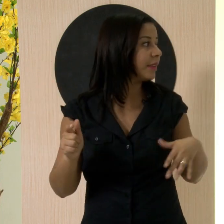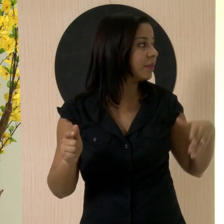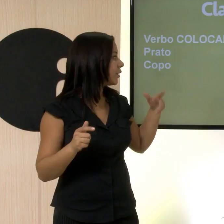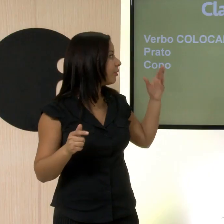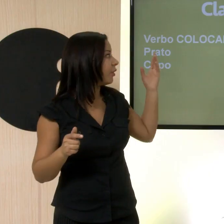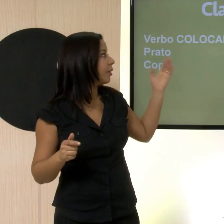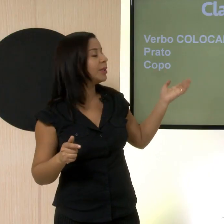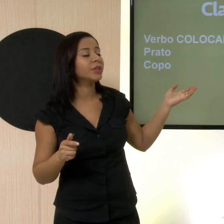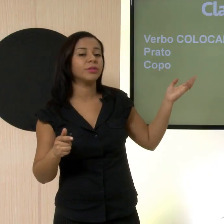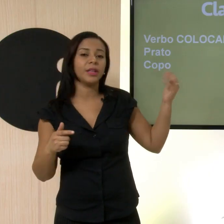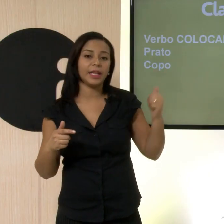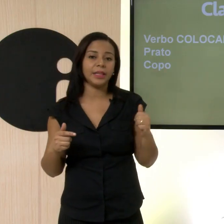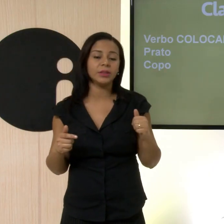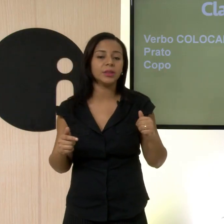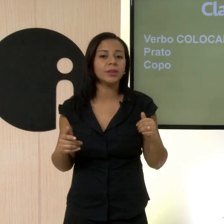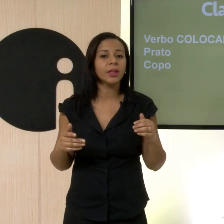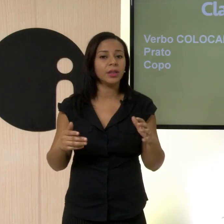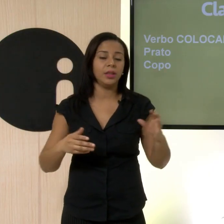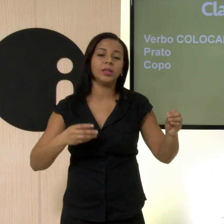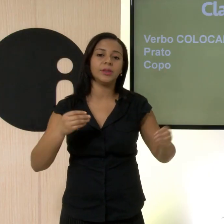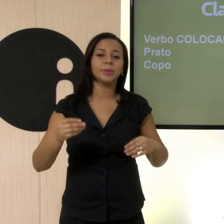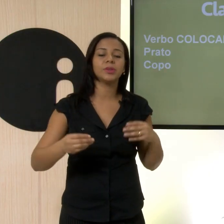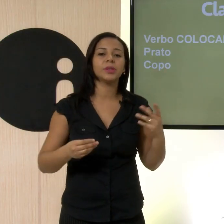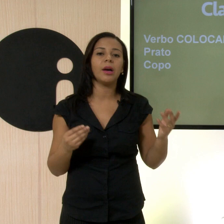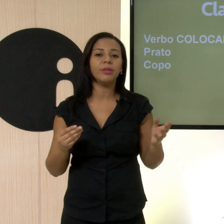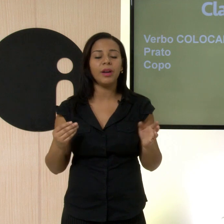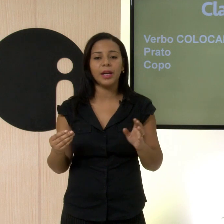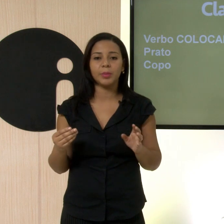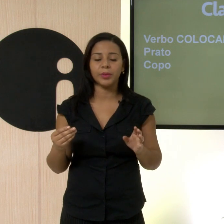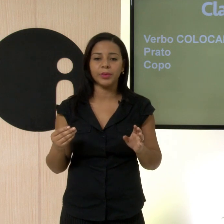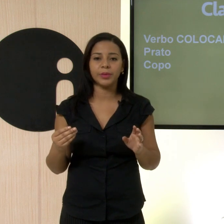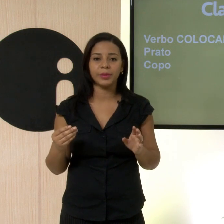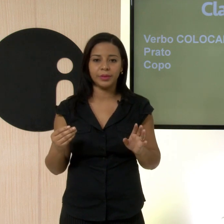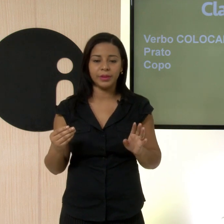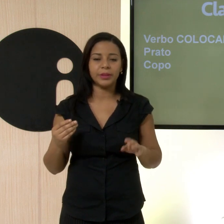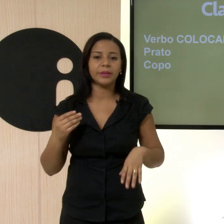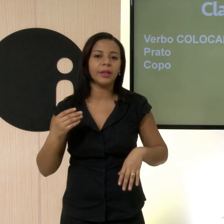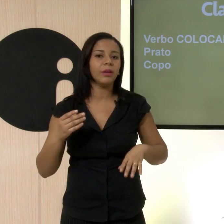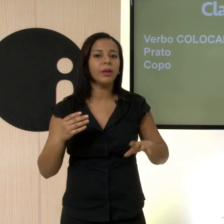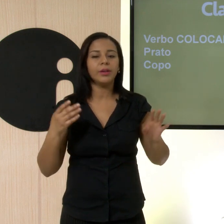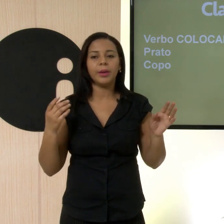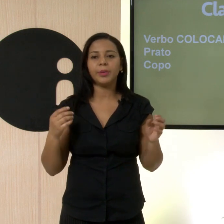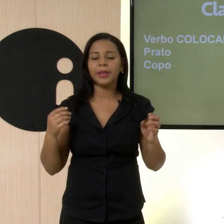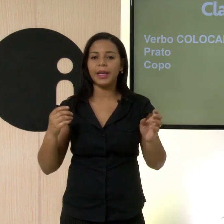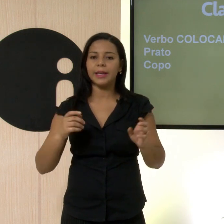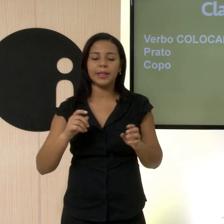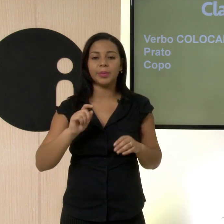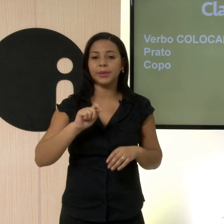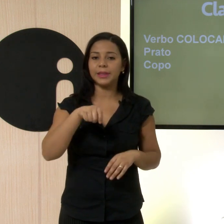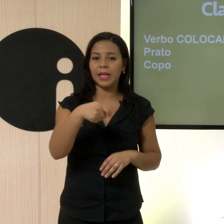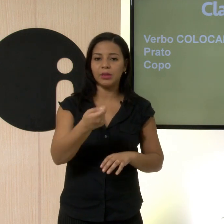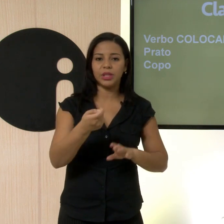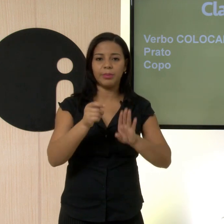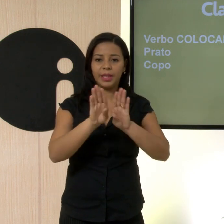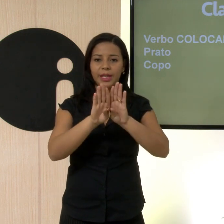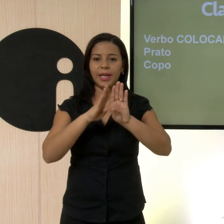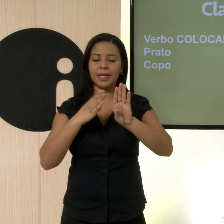Então, são formas diferentes que nós vamos usar o verbo. Então, não é porque, exemplo, o sinal de abrir é